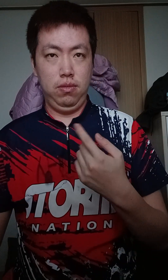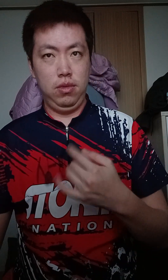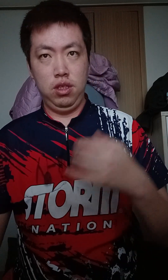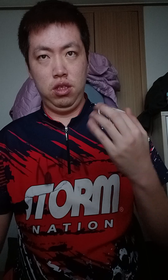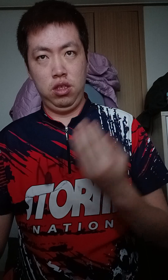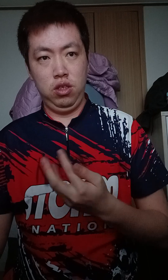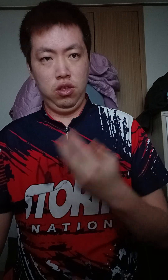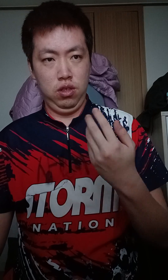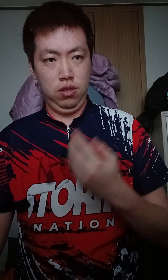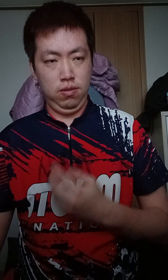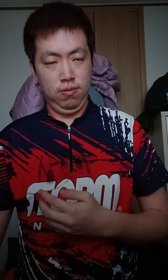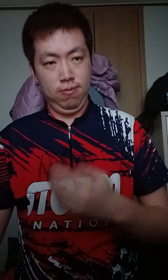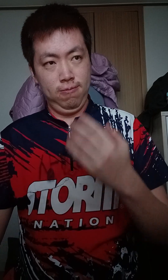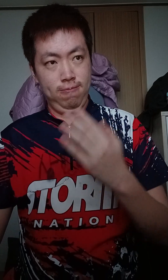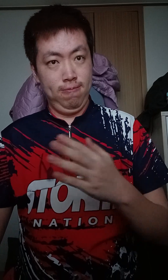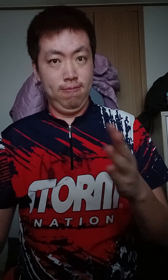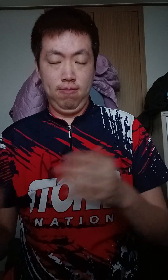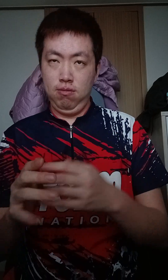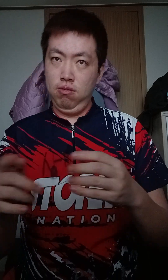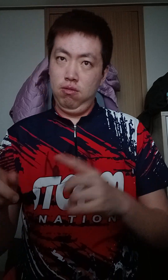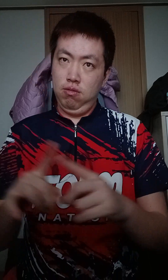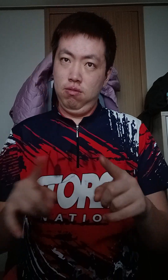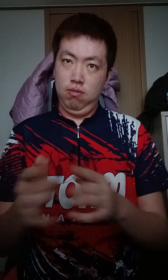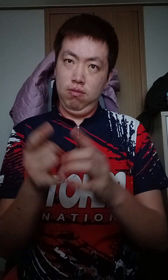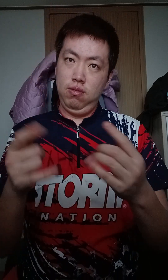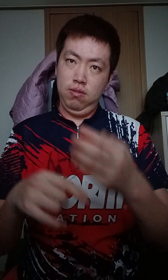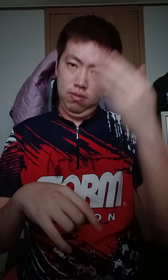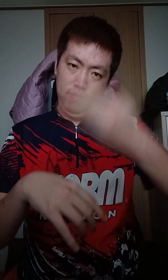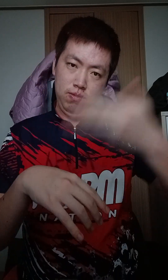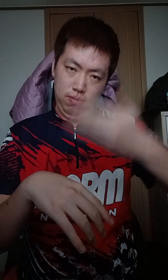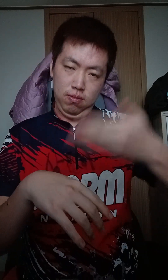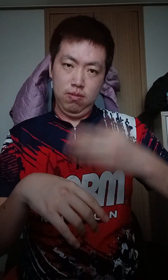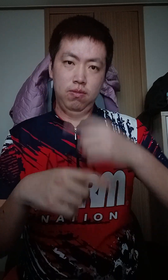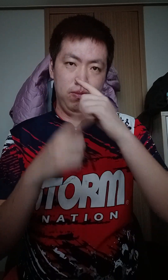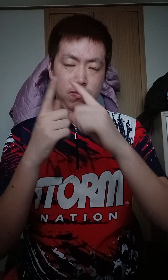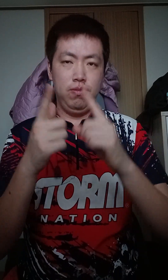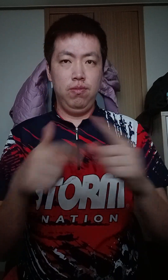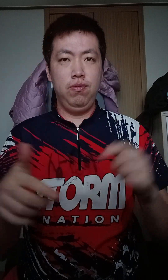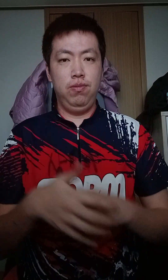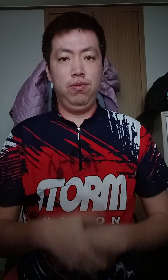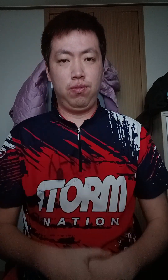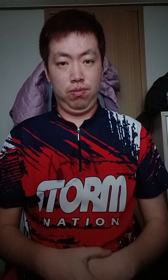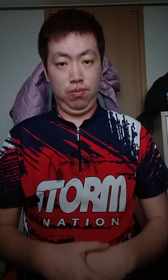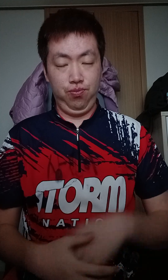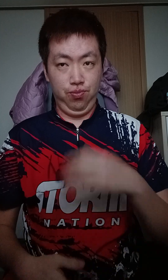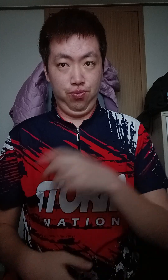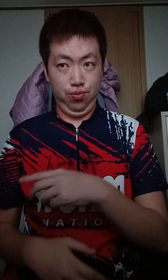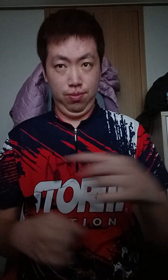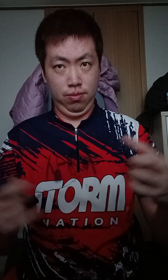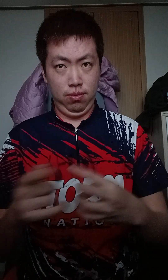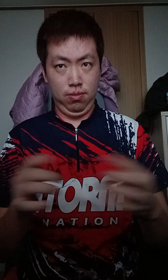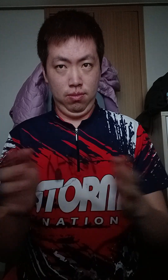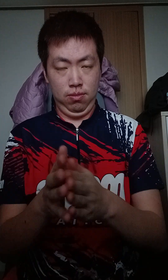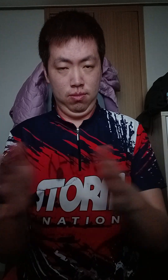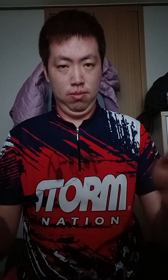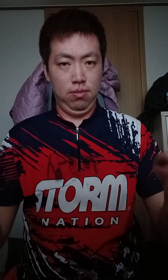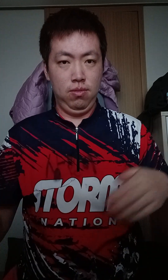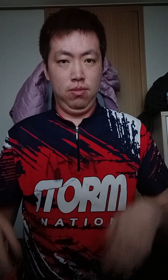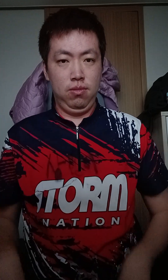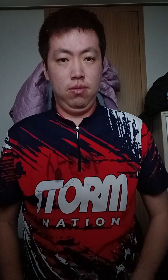우선 먼저 그 부분에 대한 사과가 있어야 된다. 제주시는 이제서야 대책 마련에 나섰습니다. 이